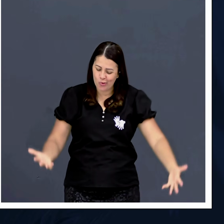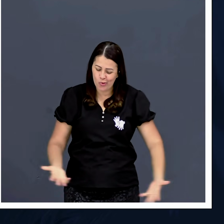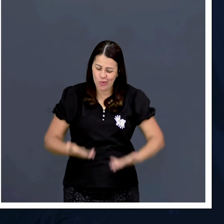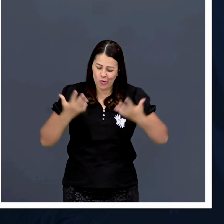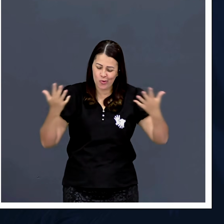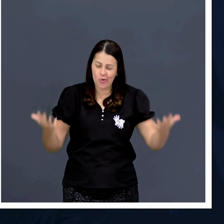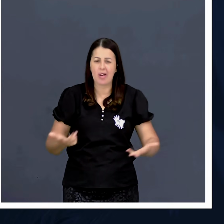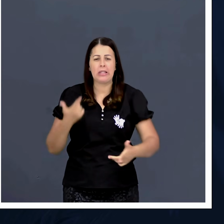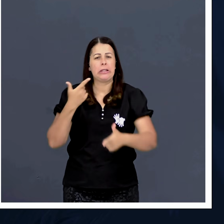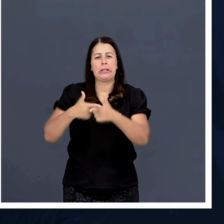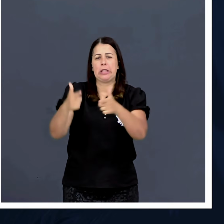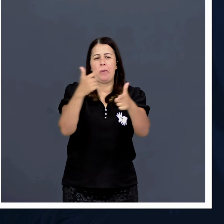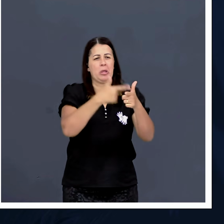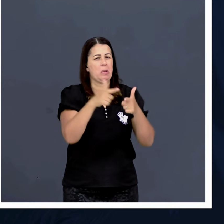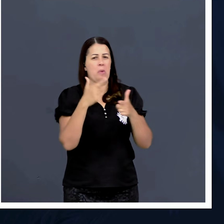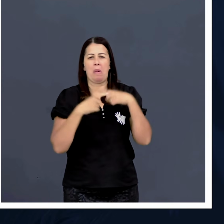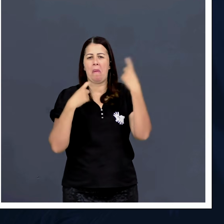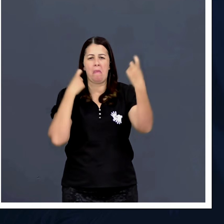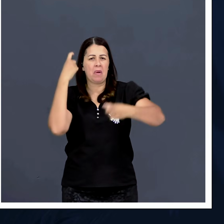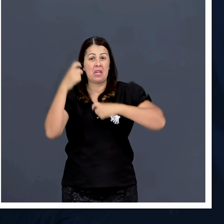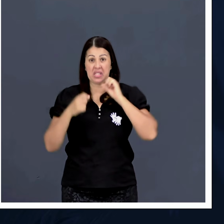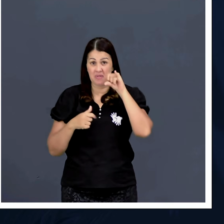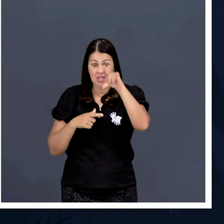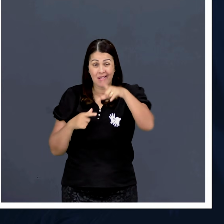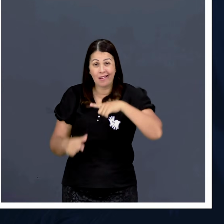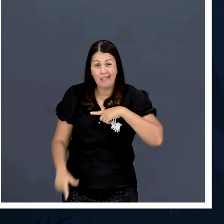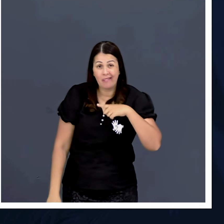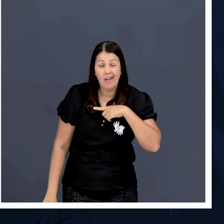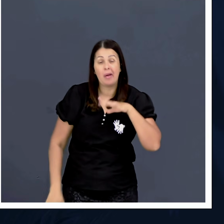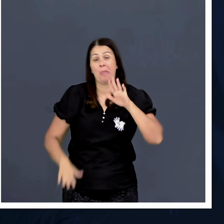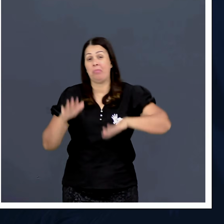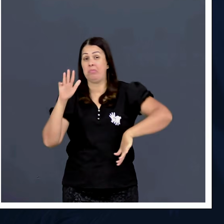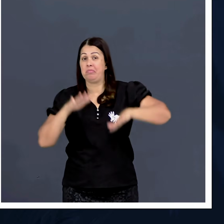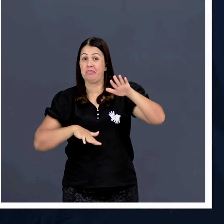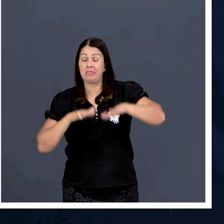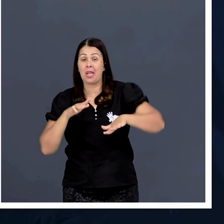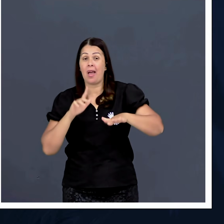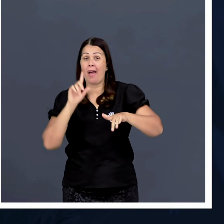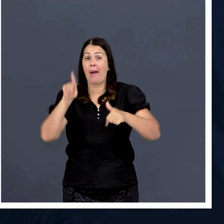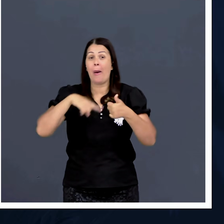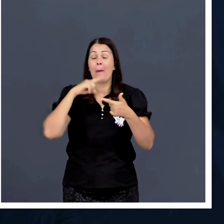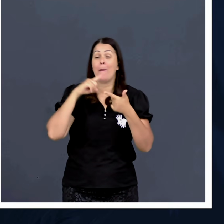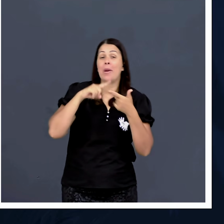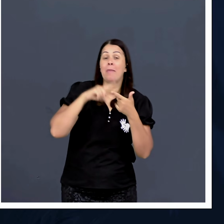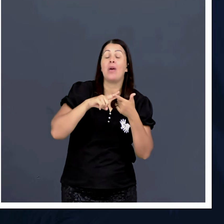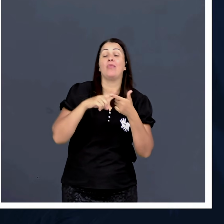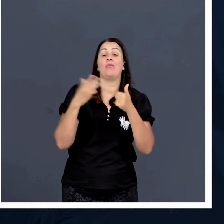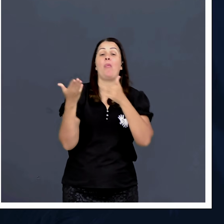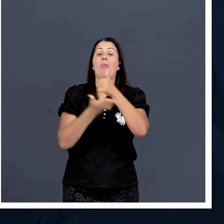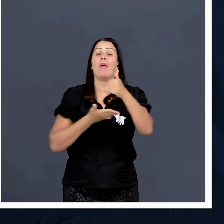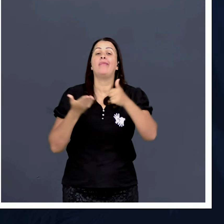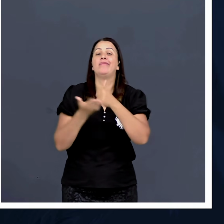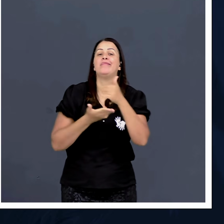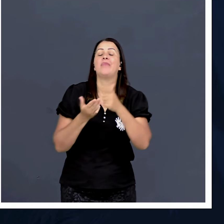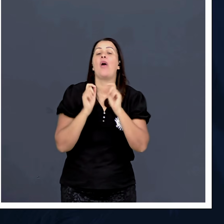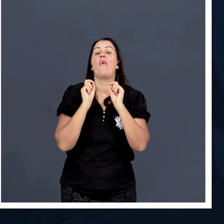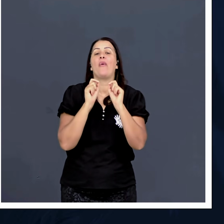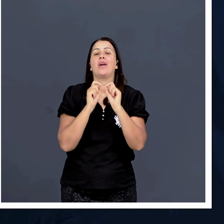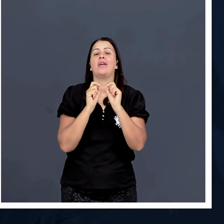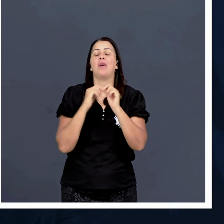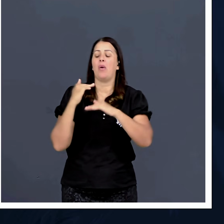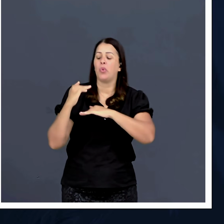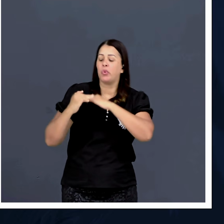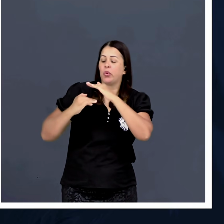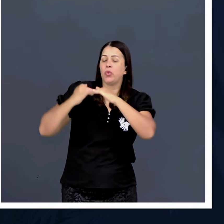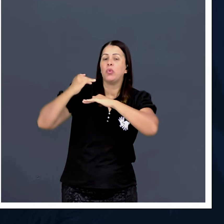da circunstância que nós estamos atravessando. Portanto, o primeiro pilar dessa alegria que é para ser construída, que